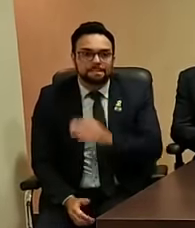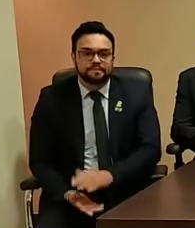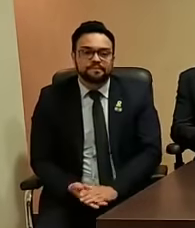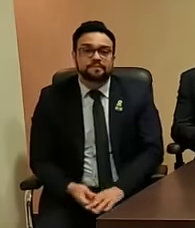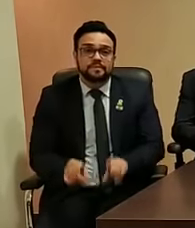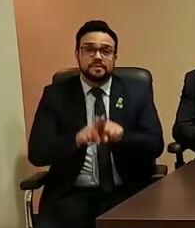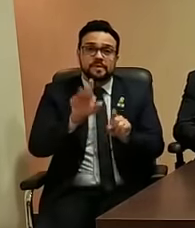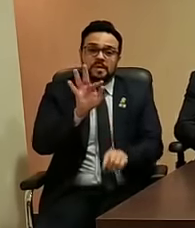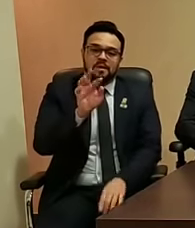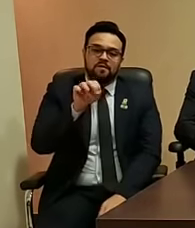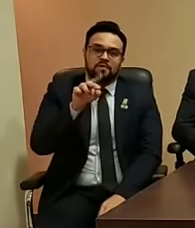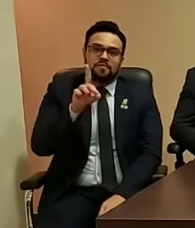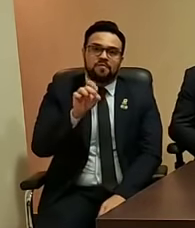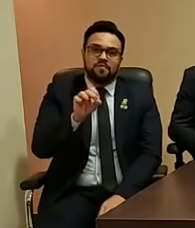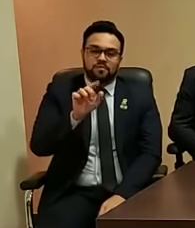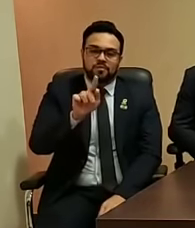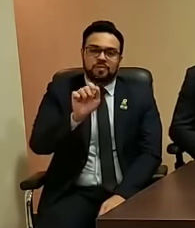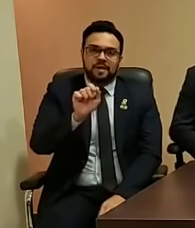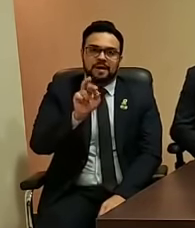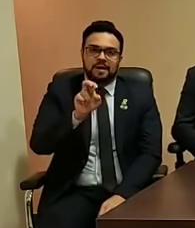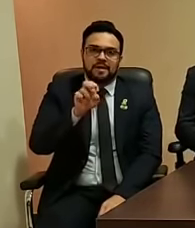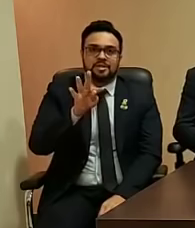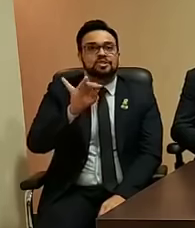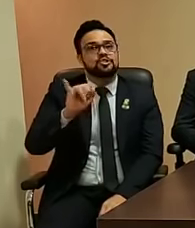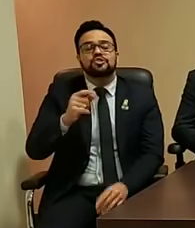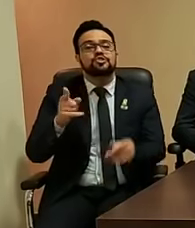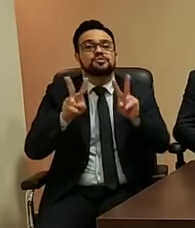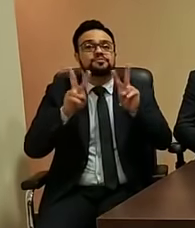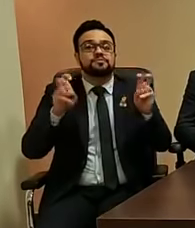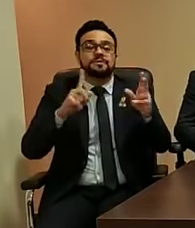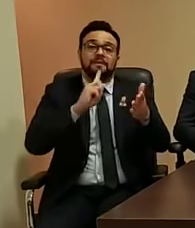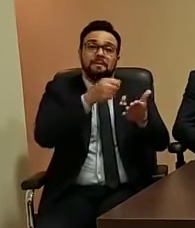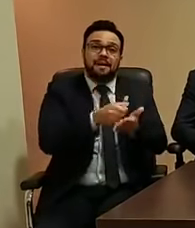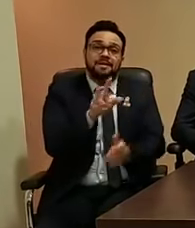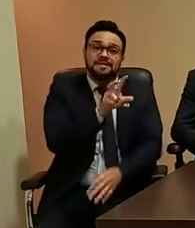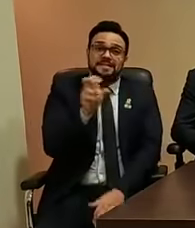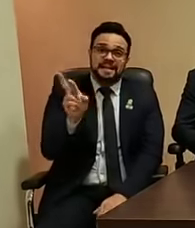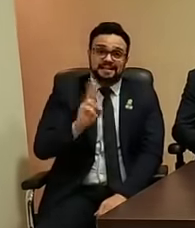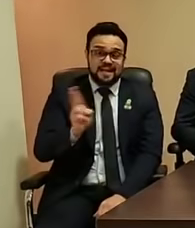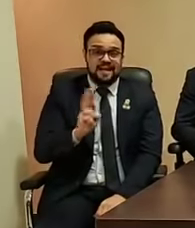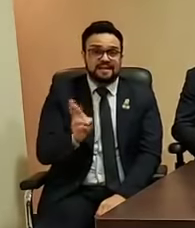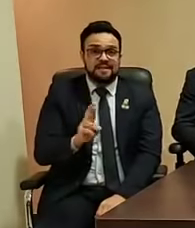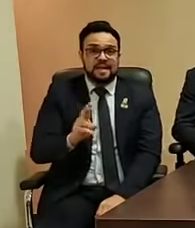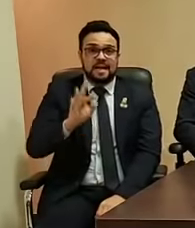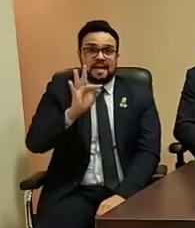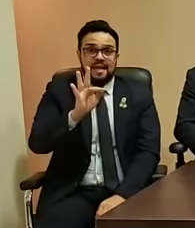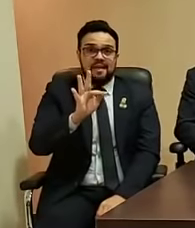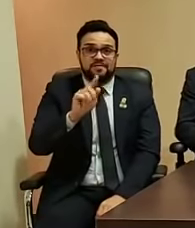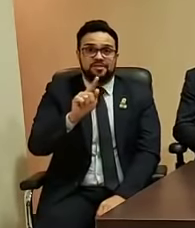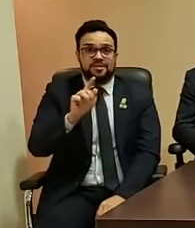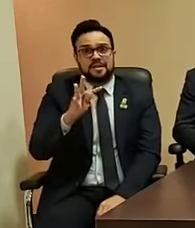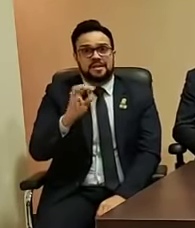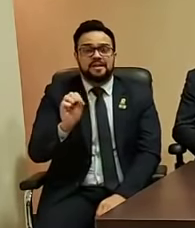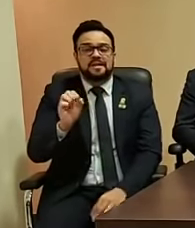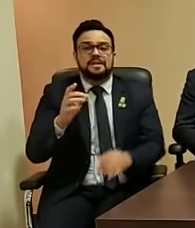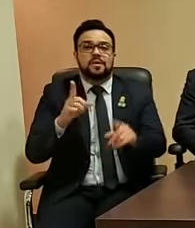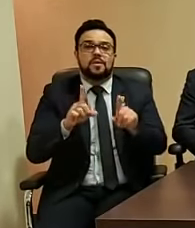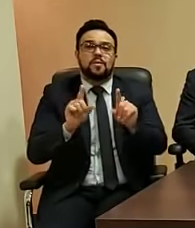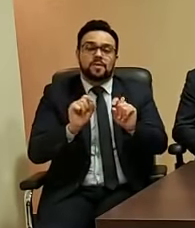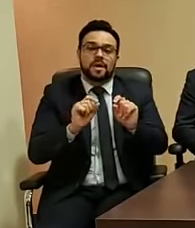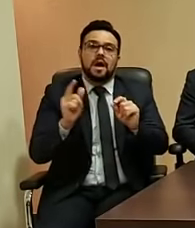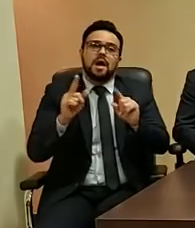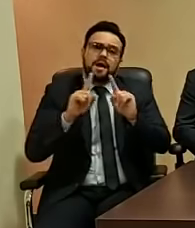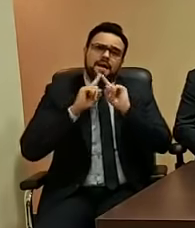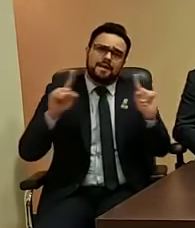Fundo de garantia. Pedro, vamos lá, Pedrão. É, nós estávamos pagando aí R$500, né? Para quem tinha direito ao fundo de garantia e buscar esse dinheiro.